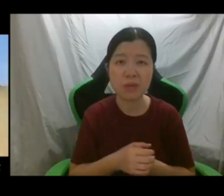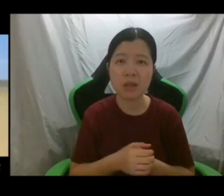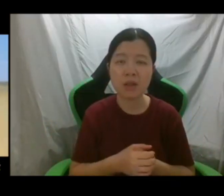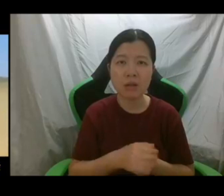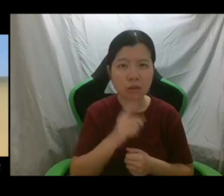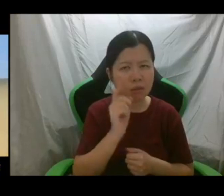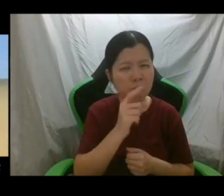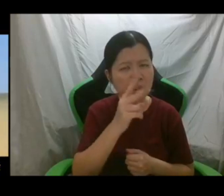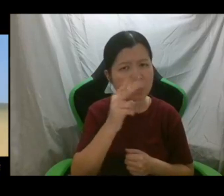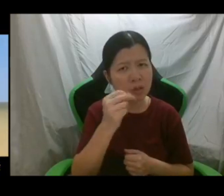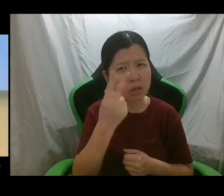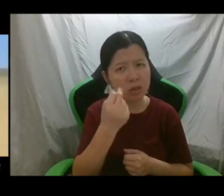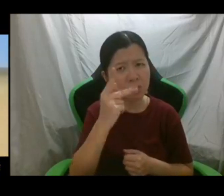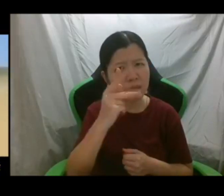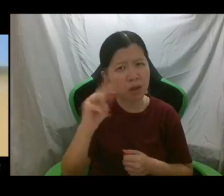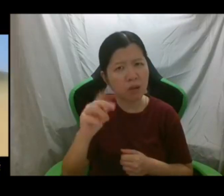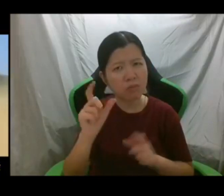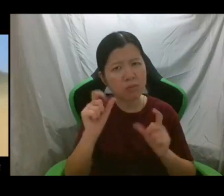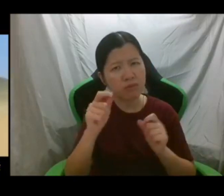120公里有幾快？